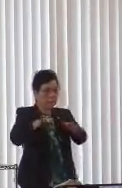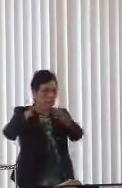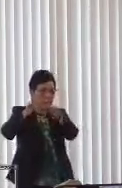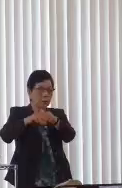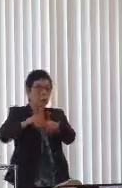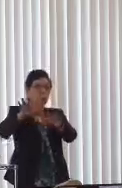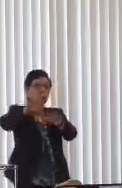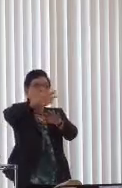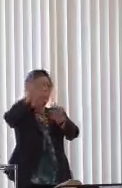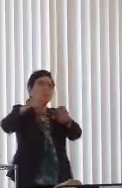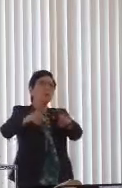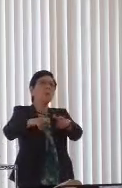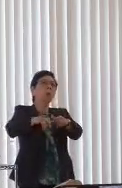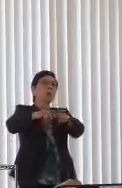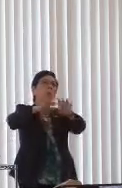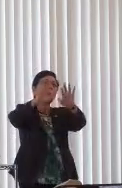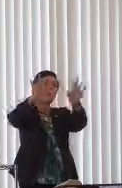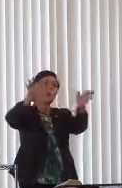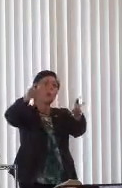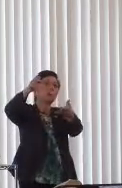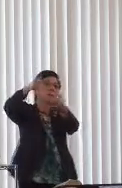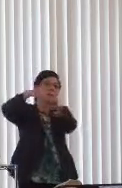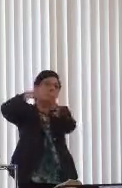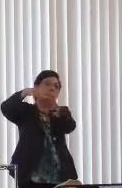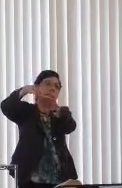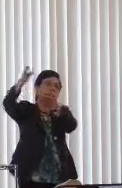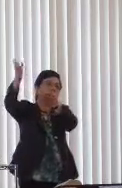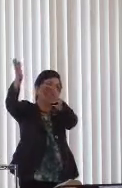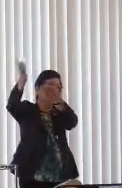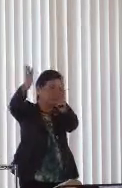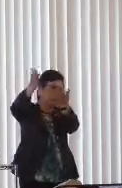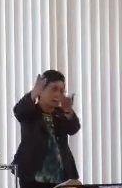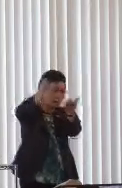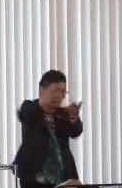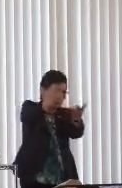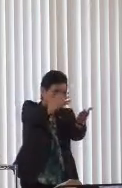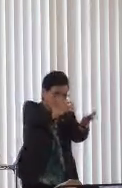その栄光の座につく。そして全ての